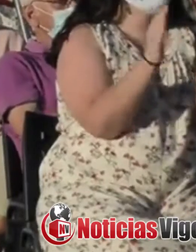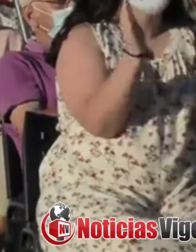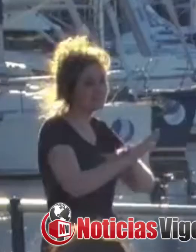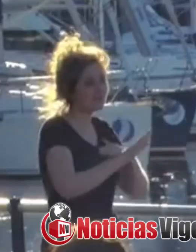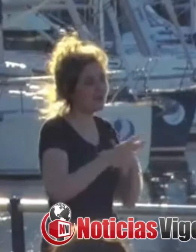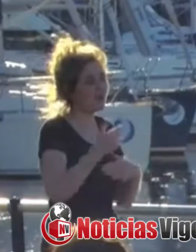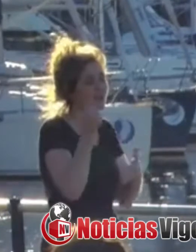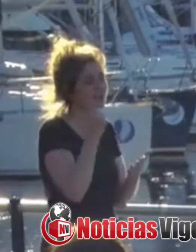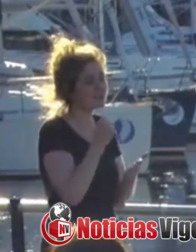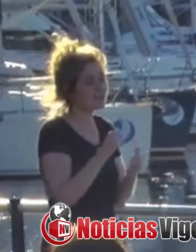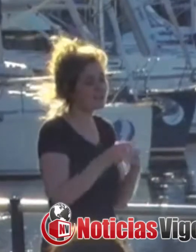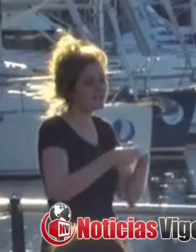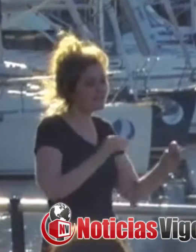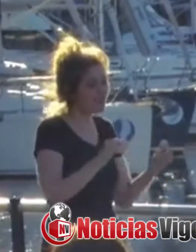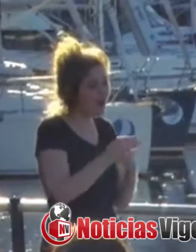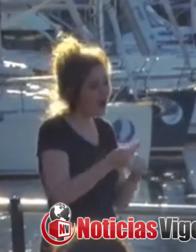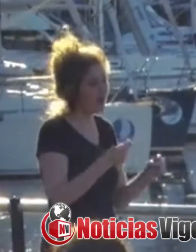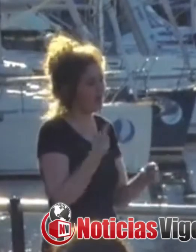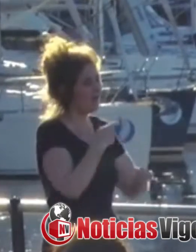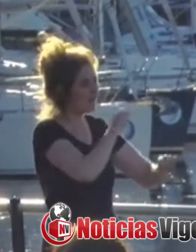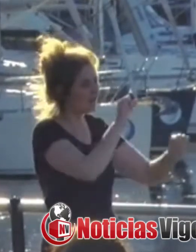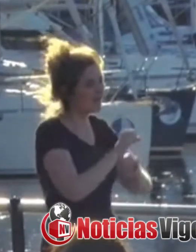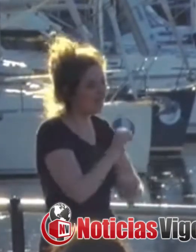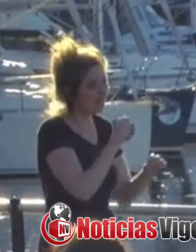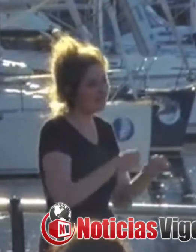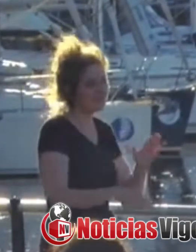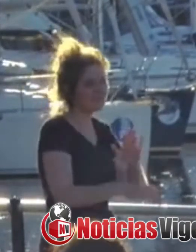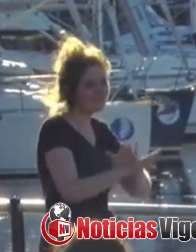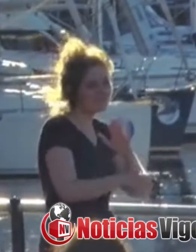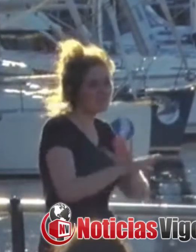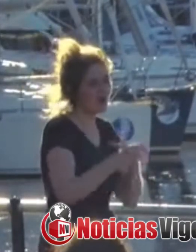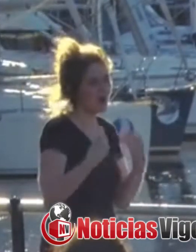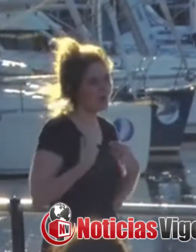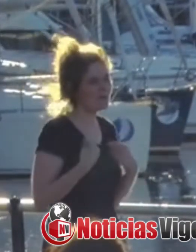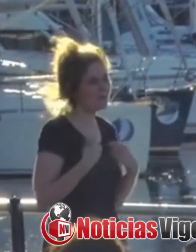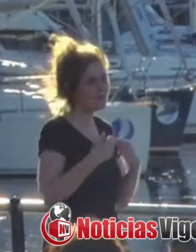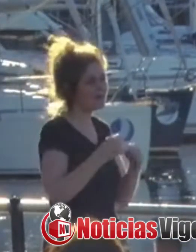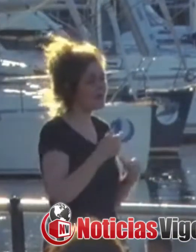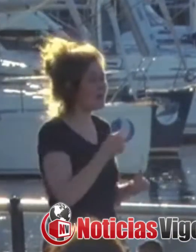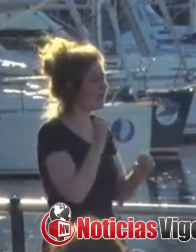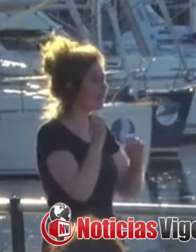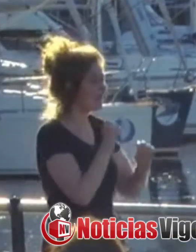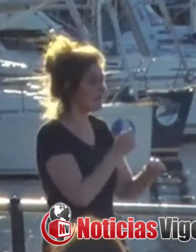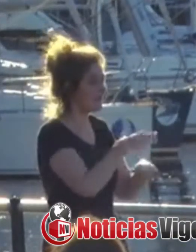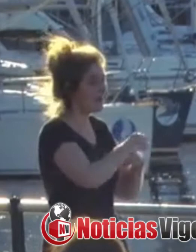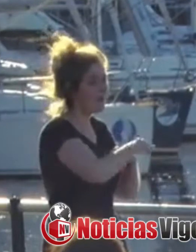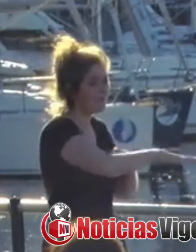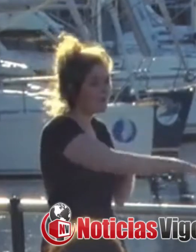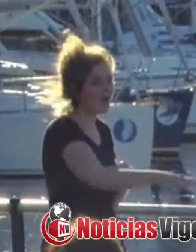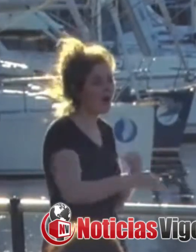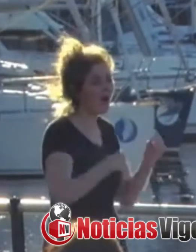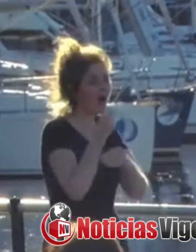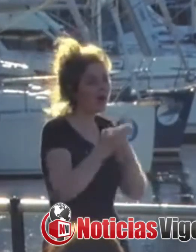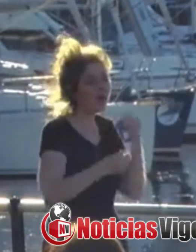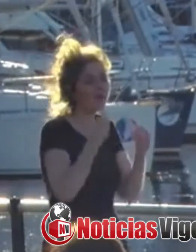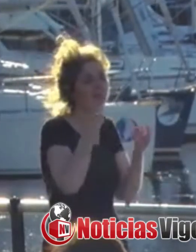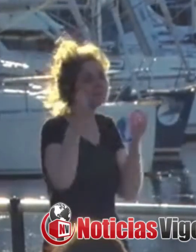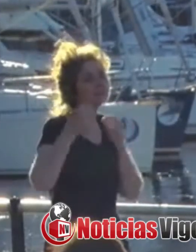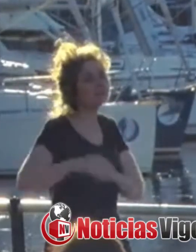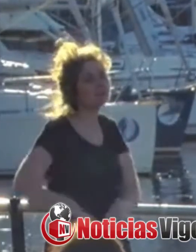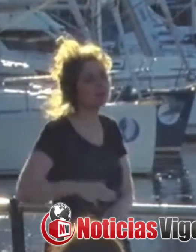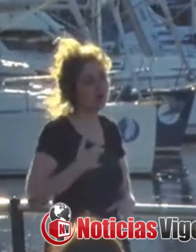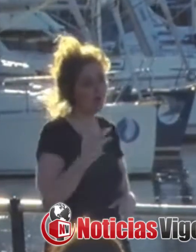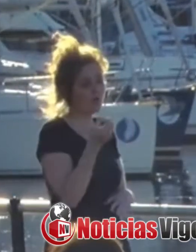chapa. Facer historia é defender que imos seguir vivindo do noso mar. Facer historia, amigos e amigas,